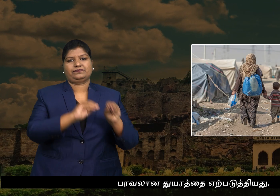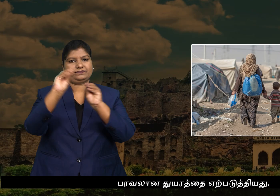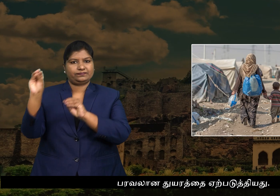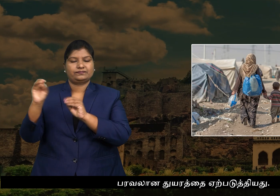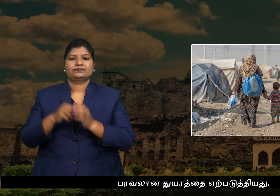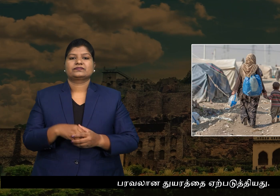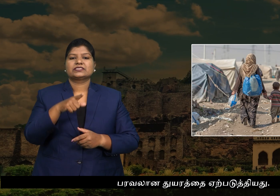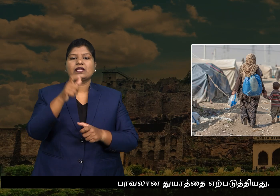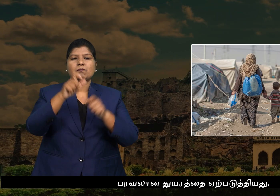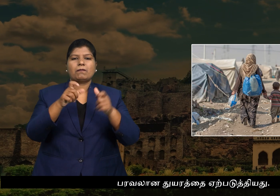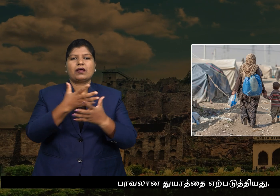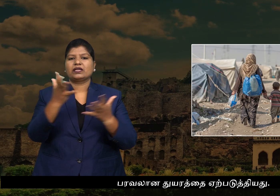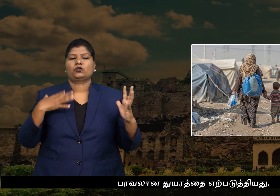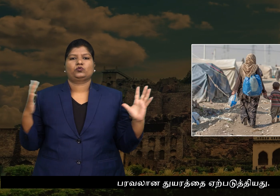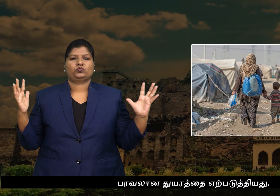ஏற்படுத்தியது.